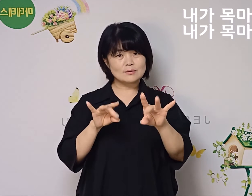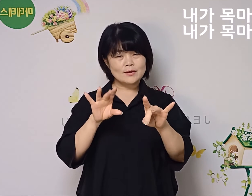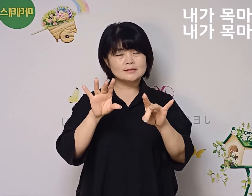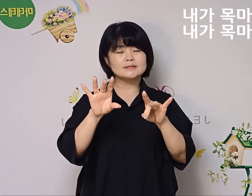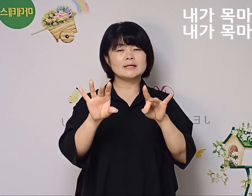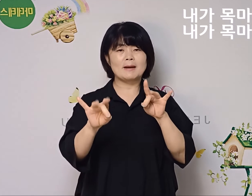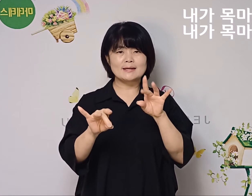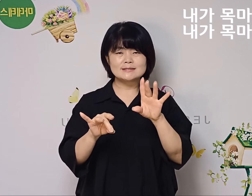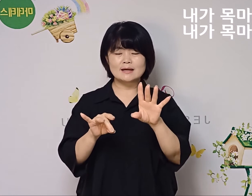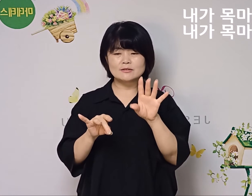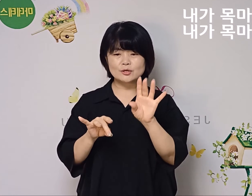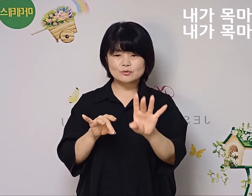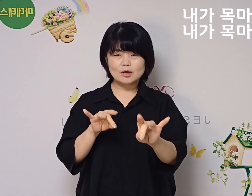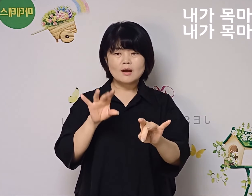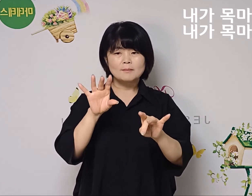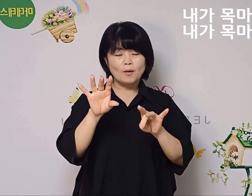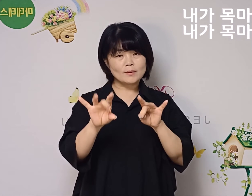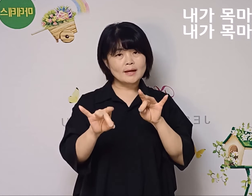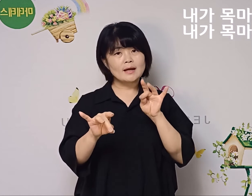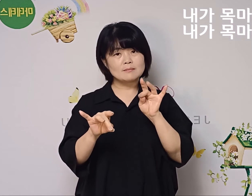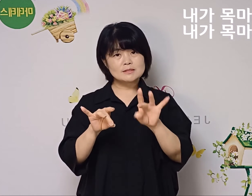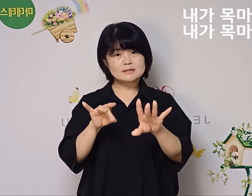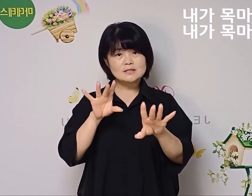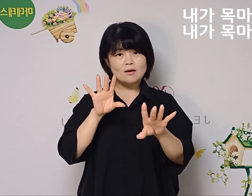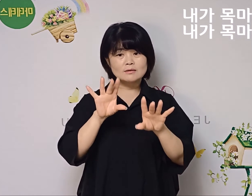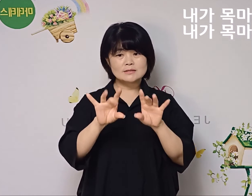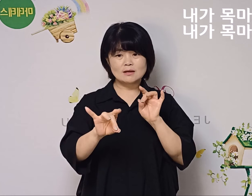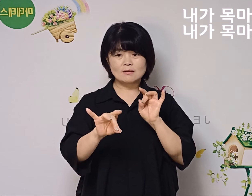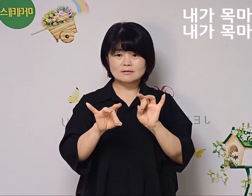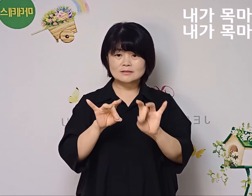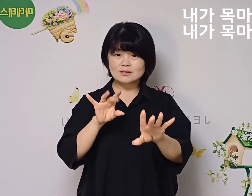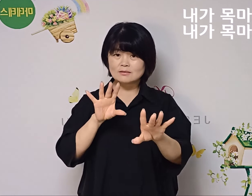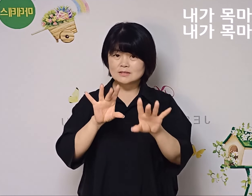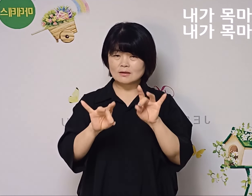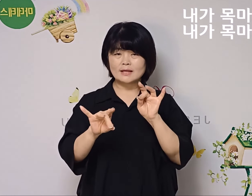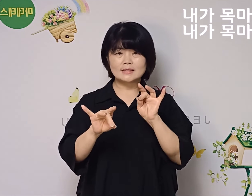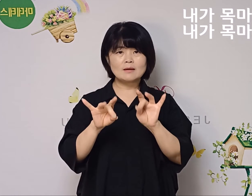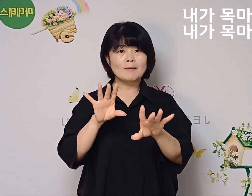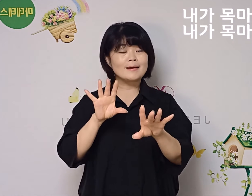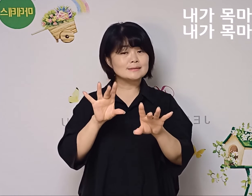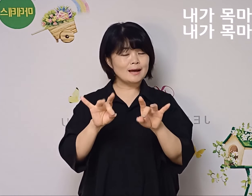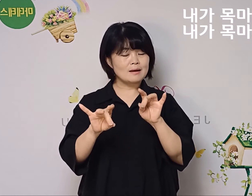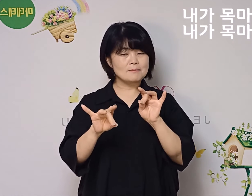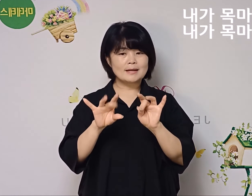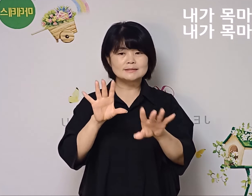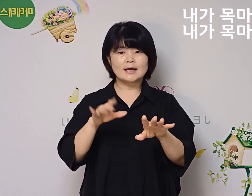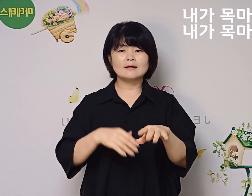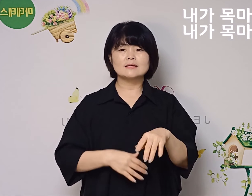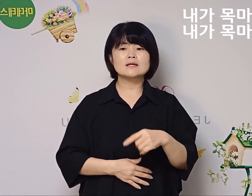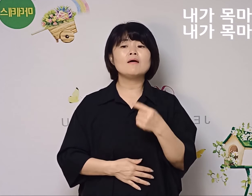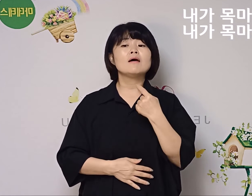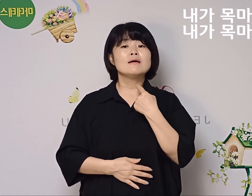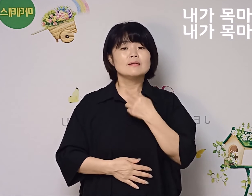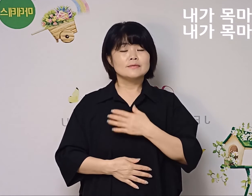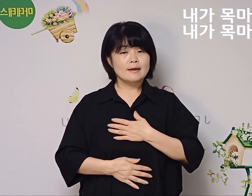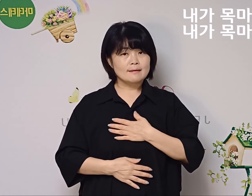거야. 그게 마르다예요. 서로 번갈아 가면서 끈적끈적한 게 마르다. 그래서